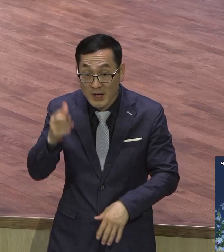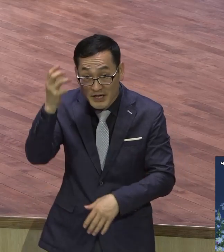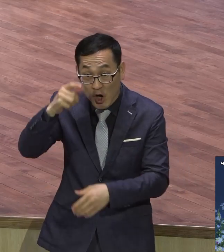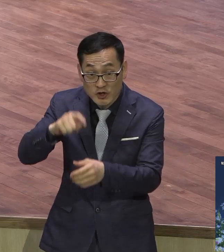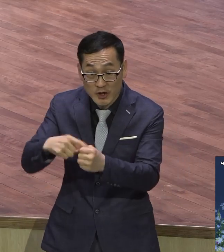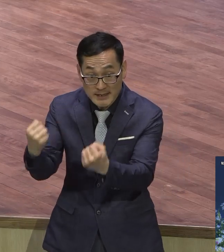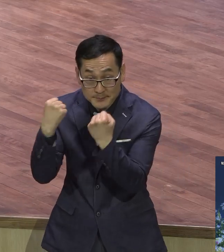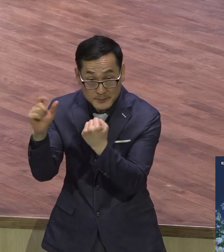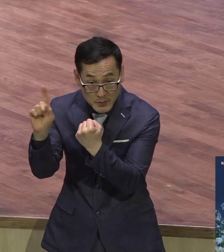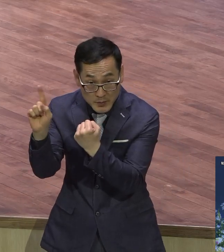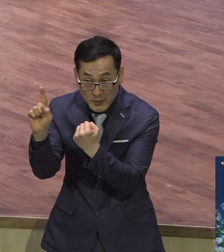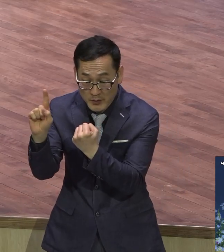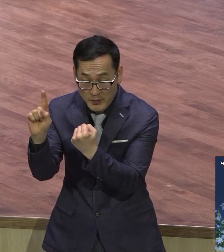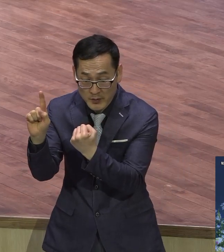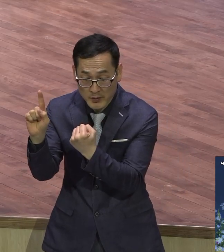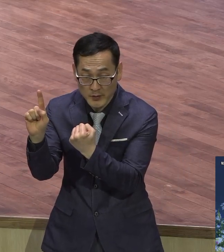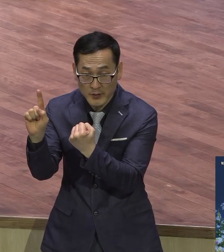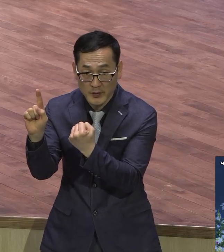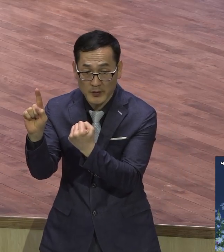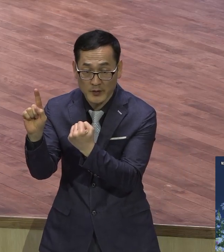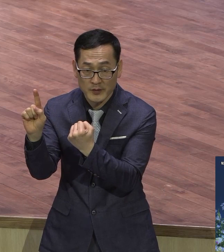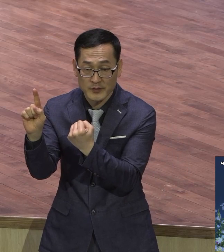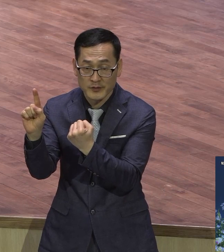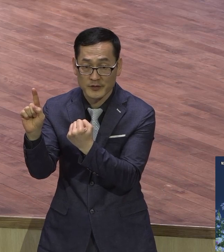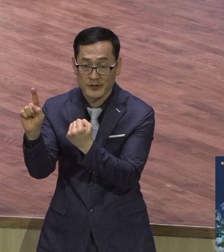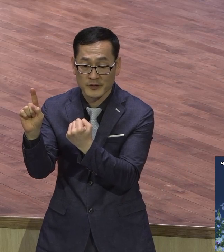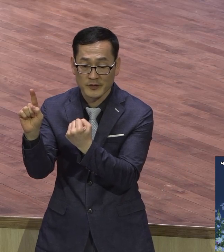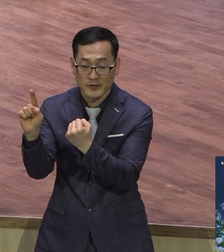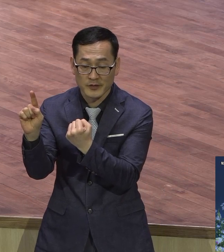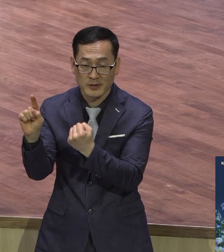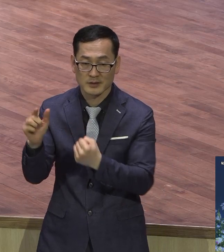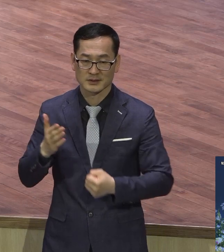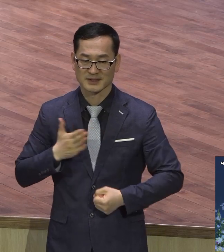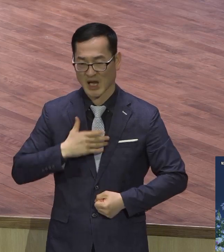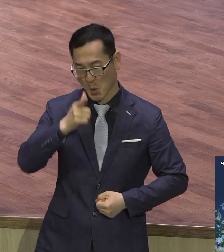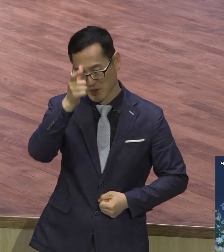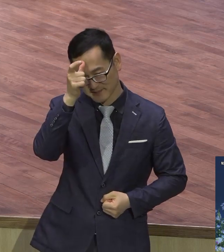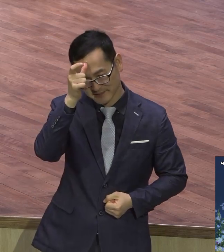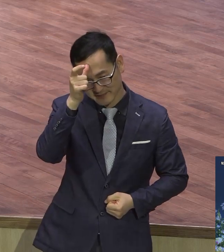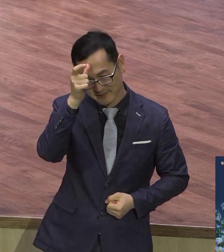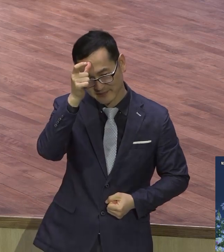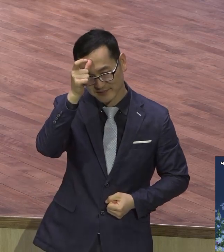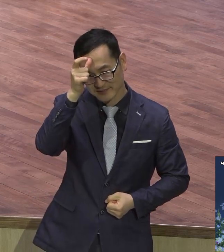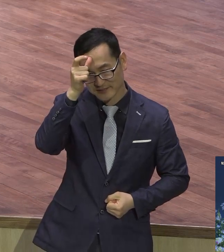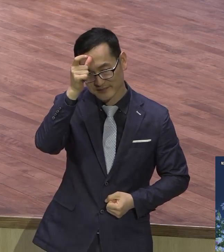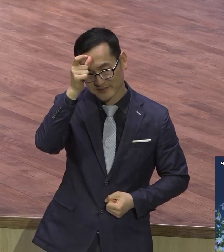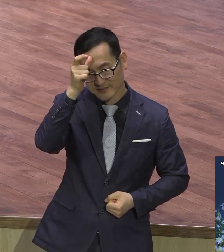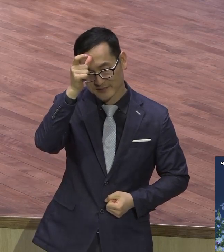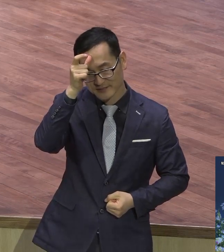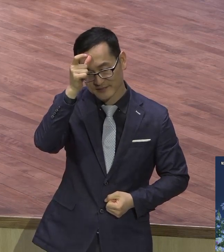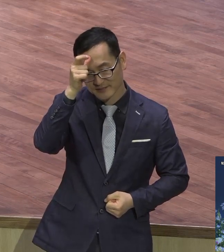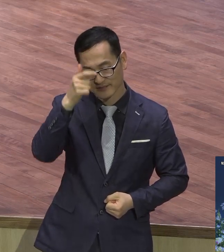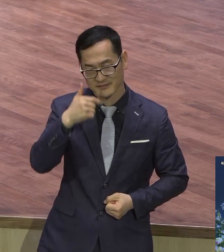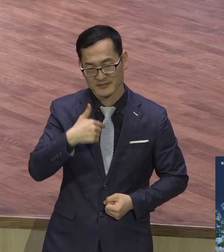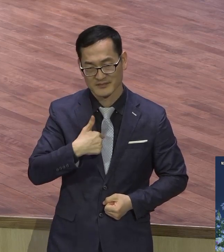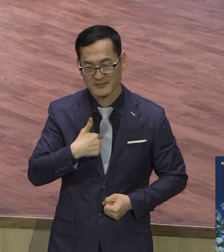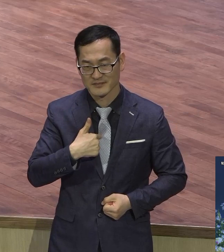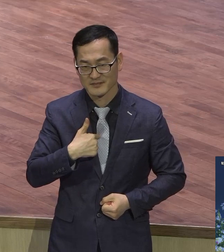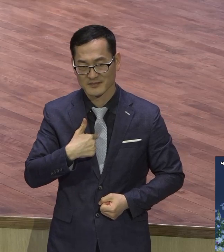영적인 힘이 뭐냐. 언제나 내 주장 내라고 하는 내